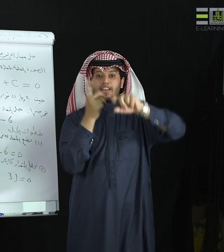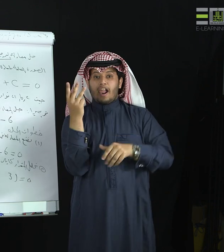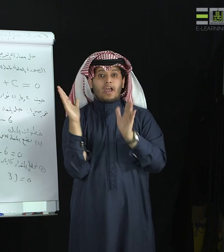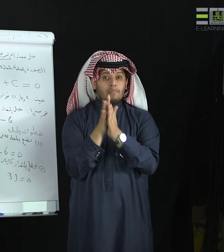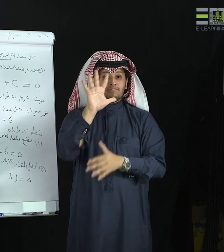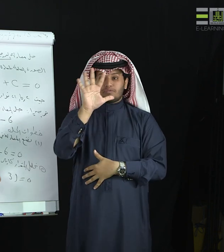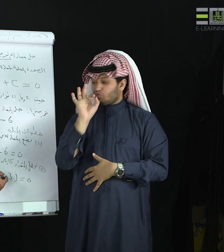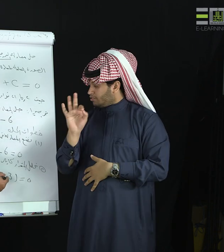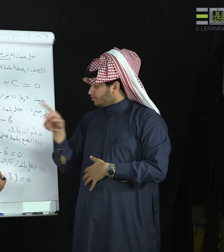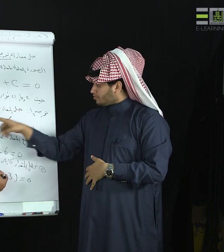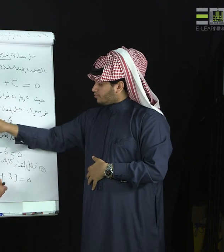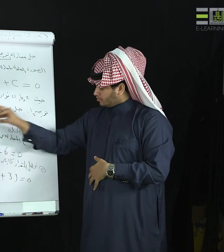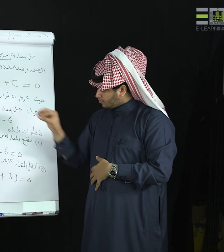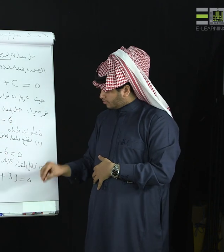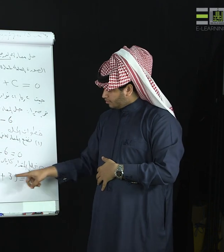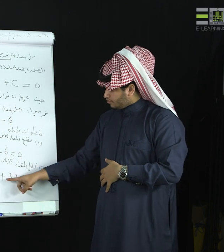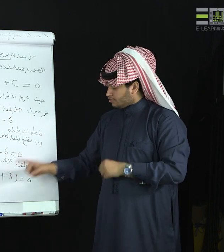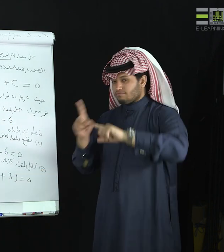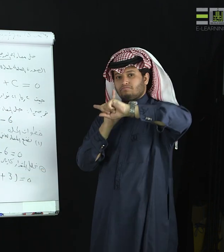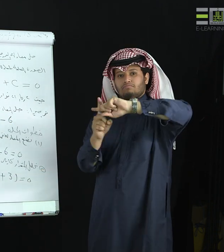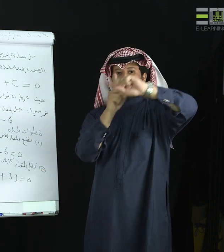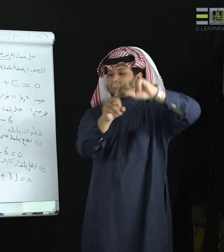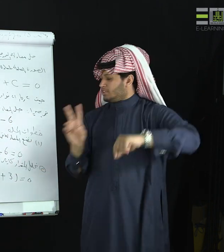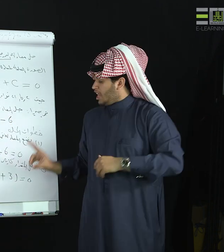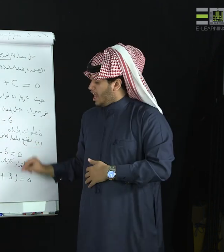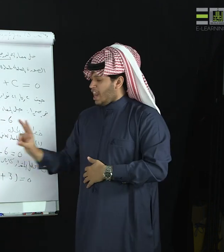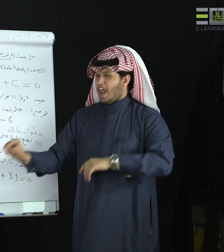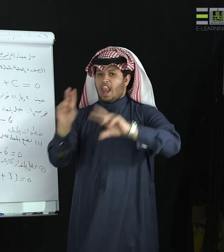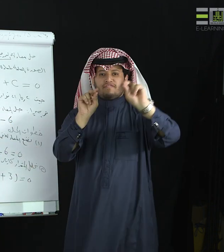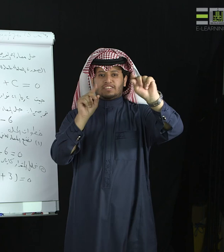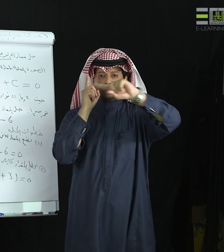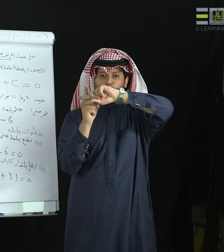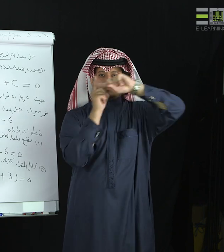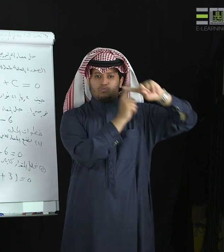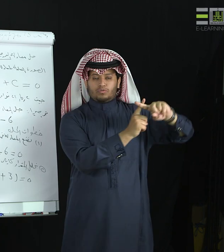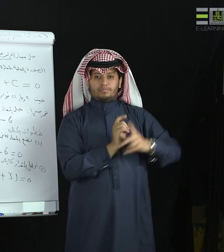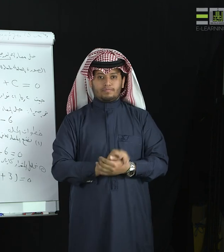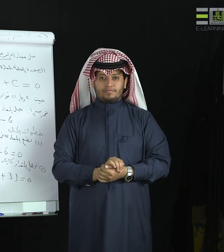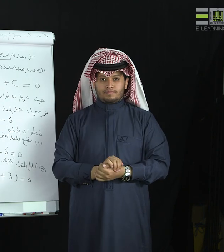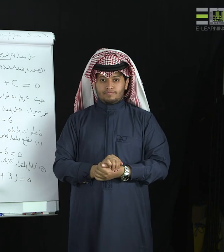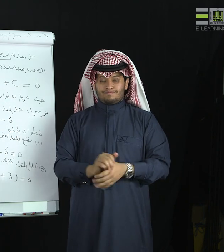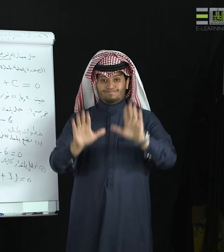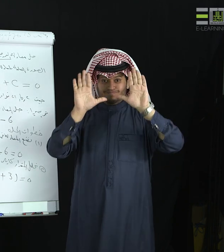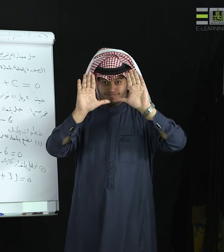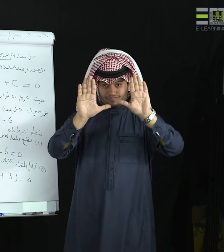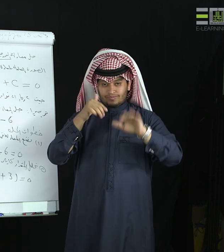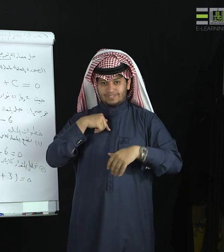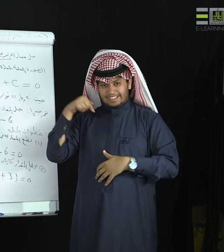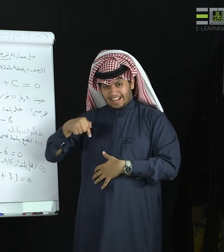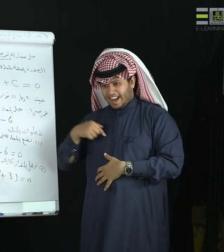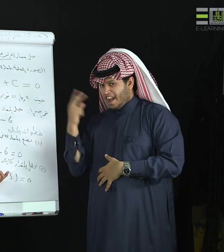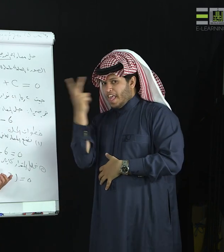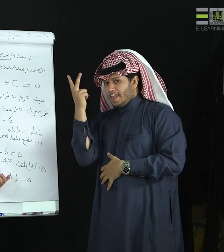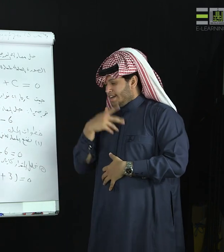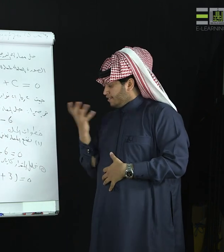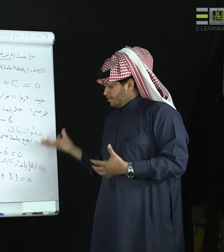ولأن الإشارات كلها موجبة هيكون ده بالموجب وده بالموجب. طيب يبقى أنا عندي